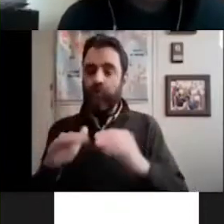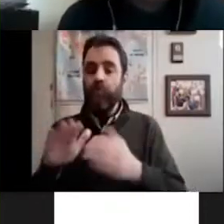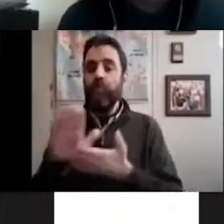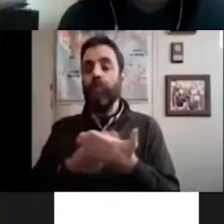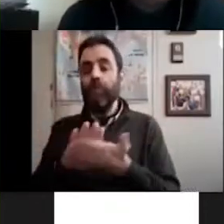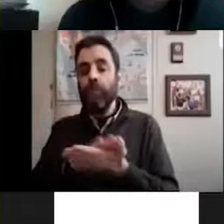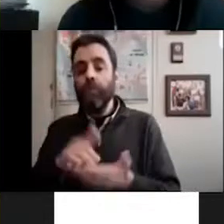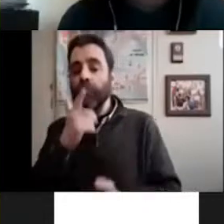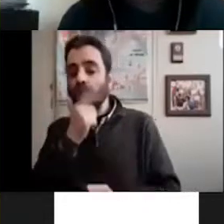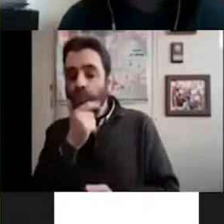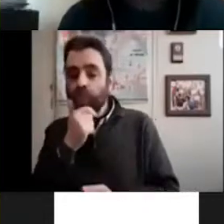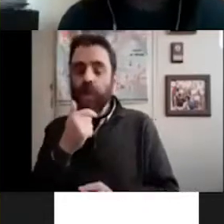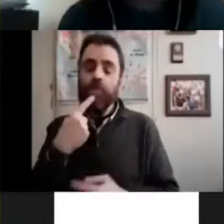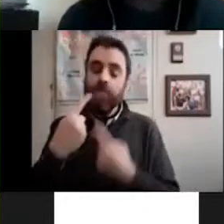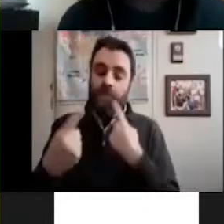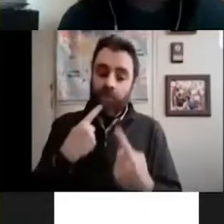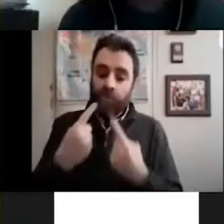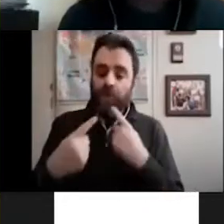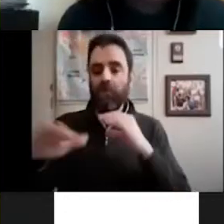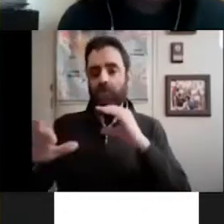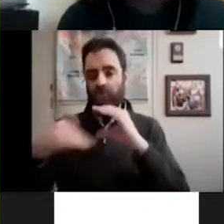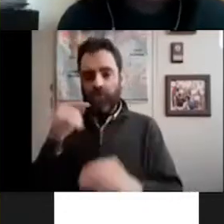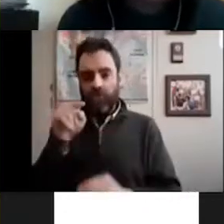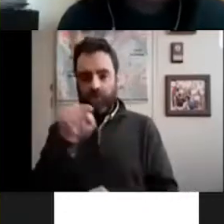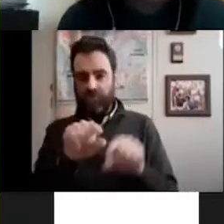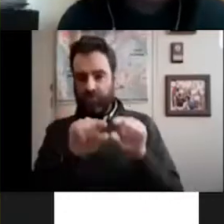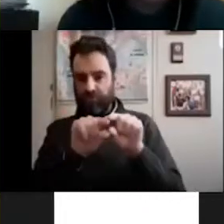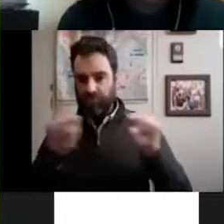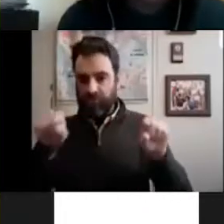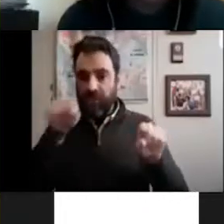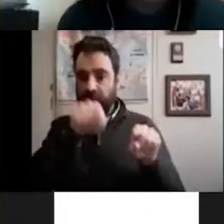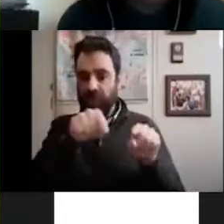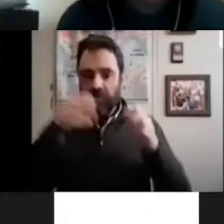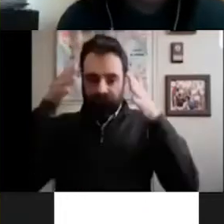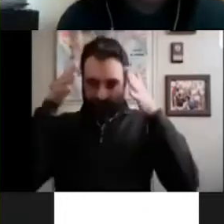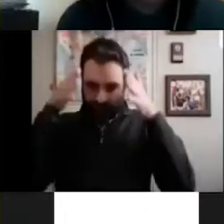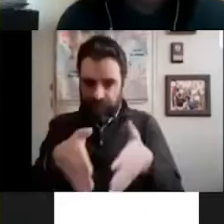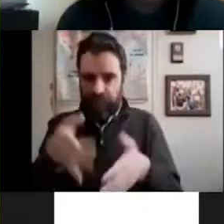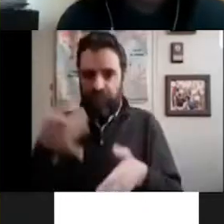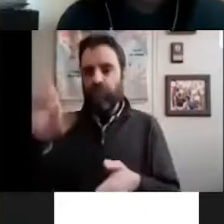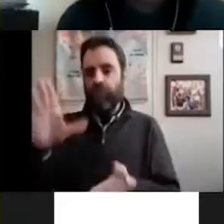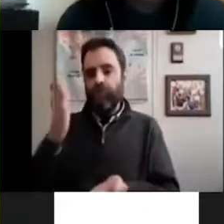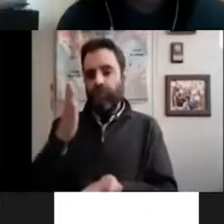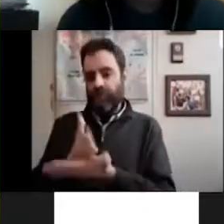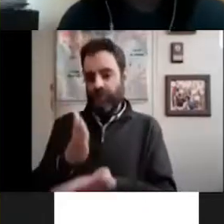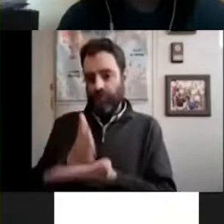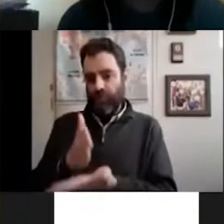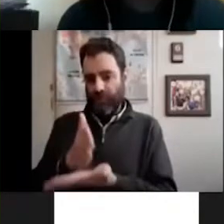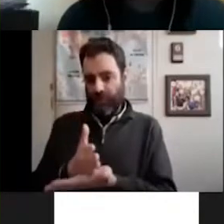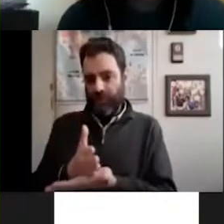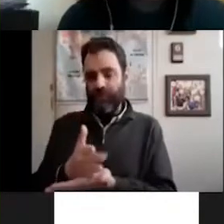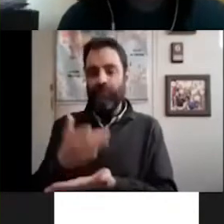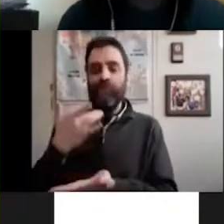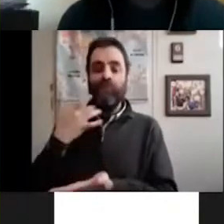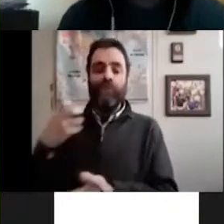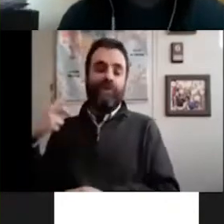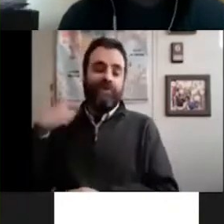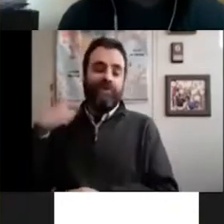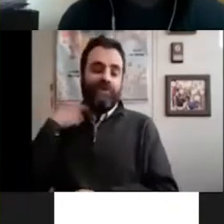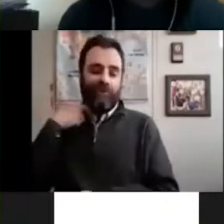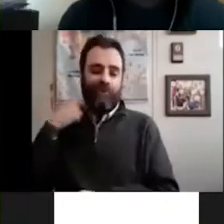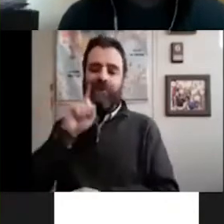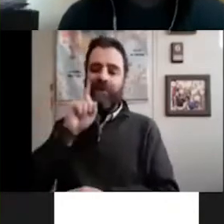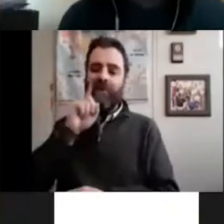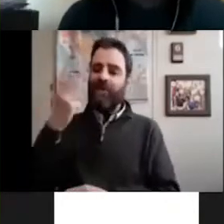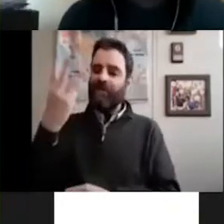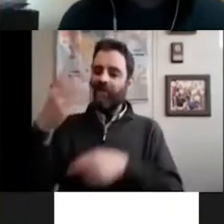Hay también un correo electrónico, por ejemplo, si tienen dudas o preguntas, pueden enviarlo en ese correo que está ahí en la primera diapositiva, solo enfocado